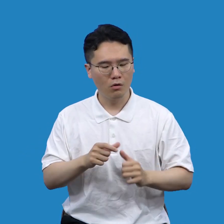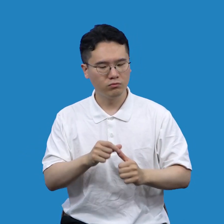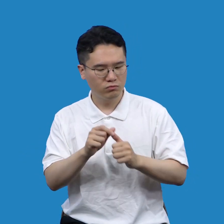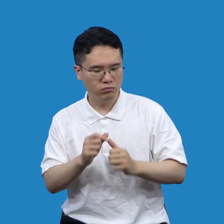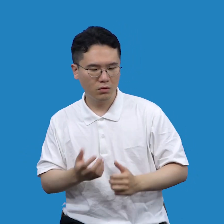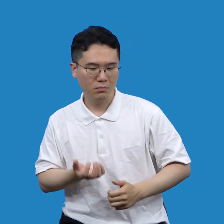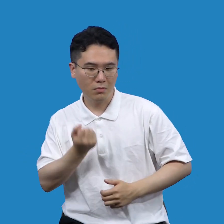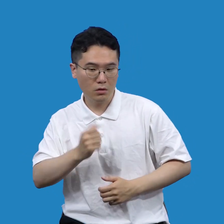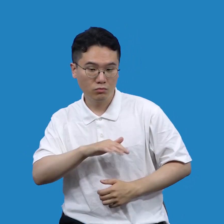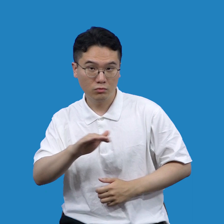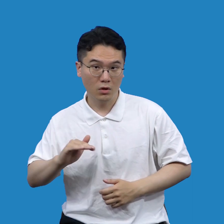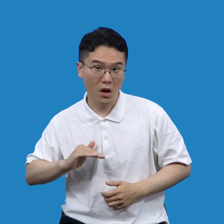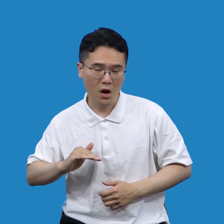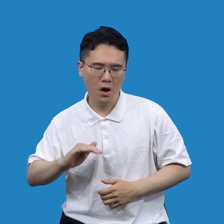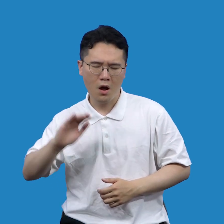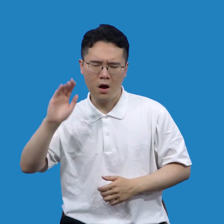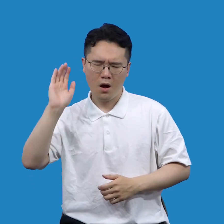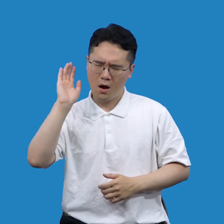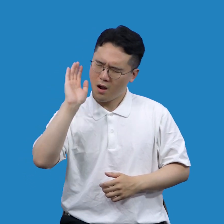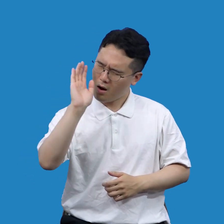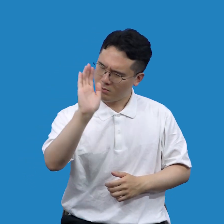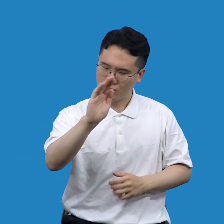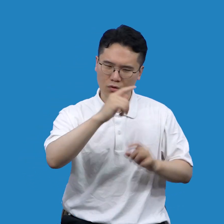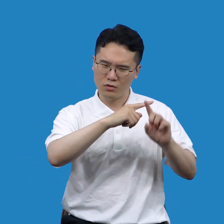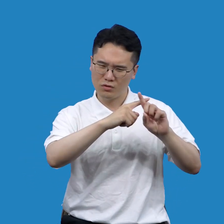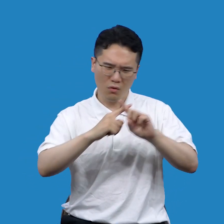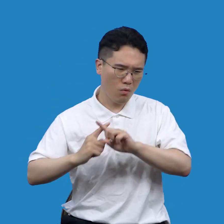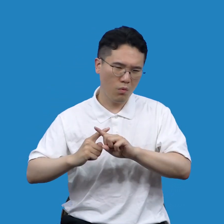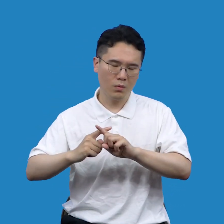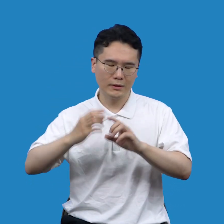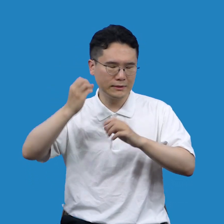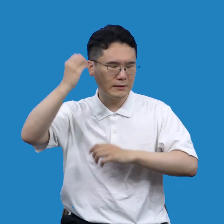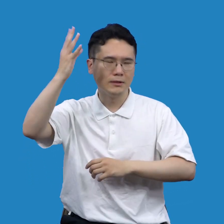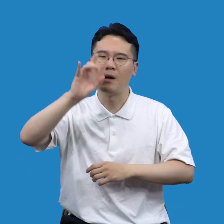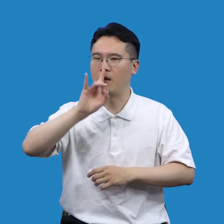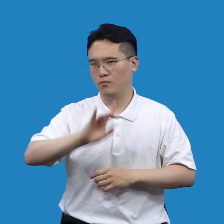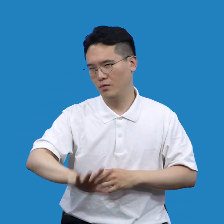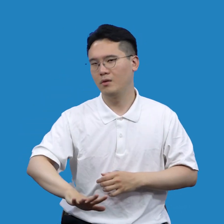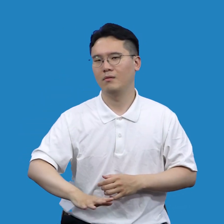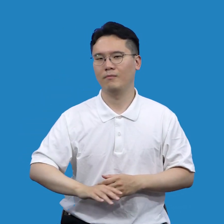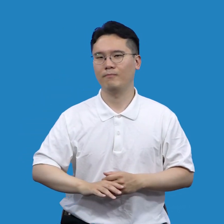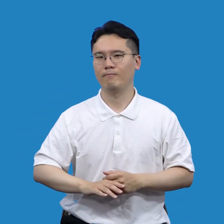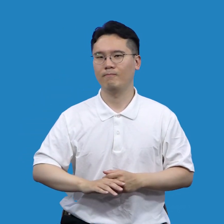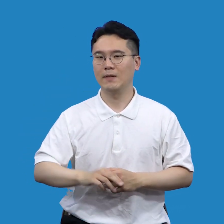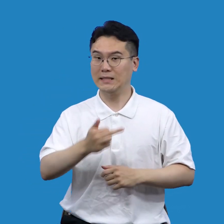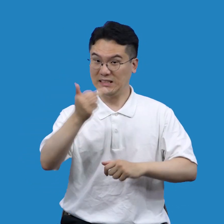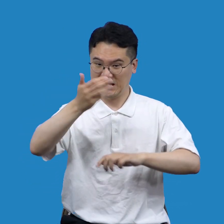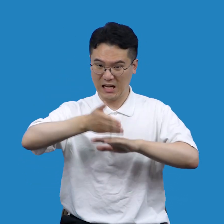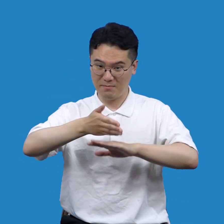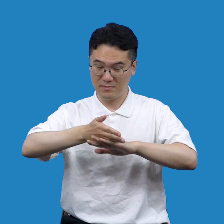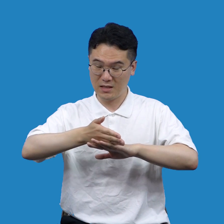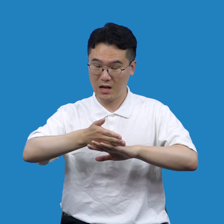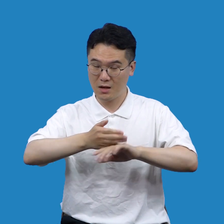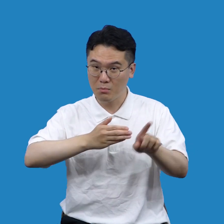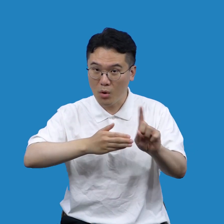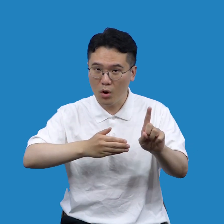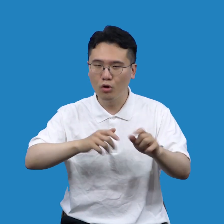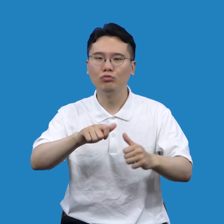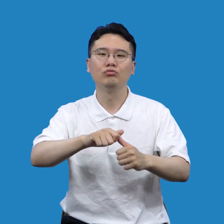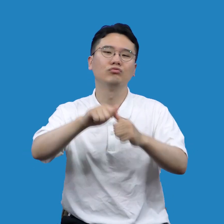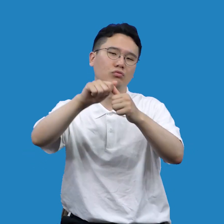결코 평생 잊지 말아야 할 가장 커다란 감사, 그것은 구원에 대한 감사입니다.